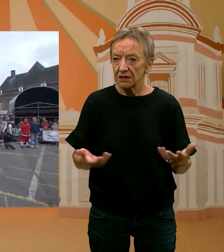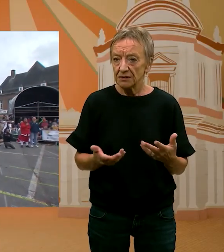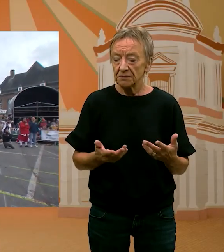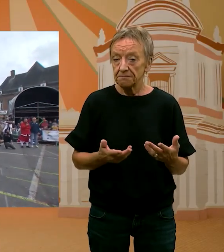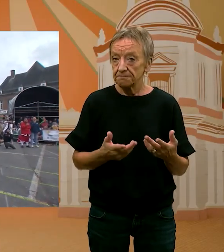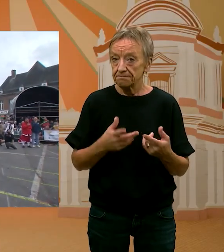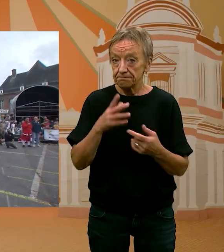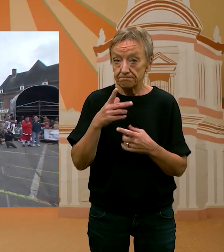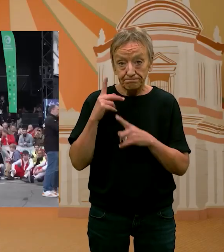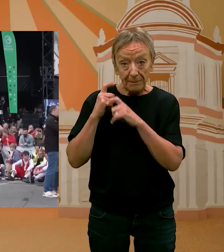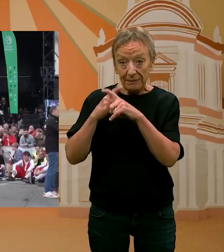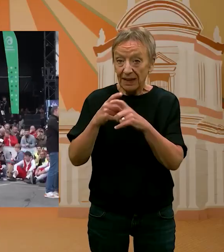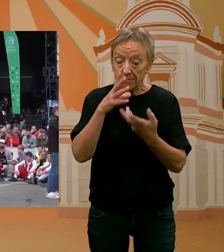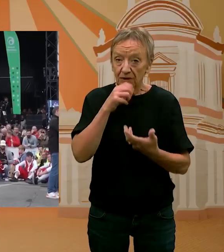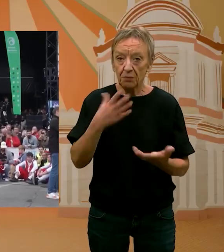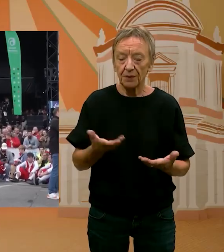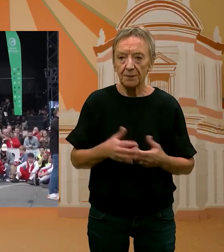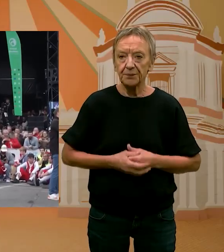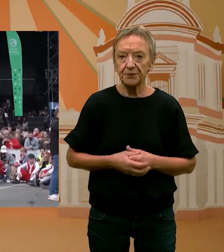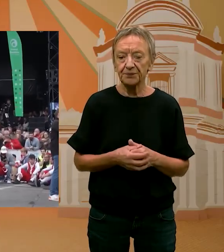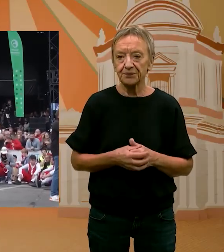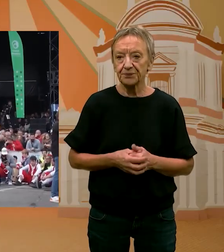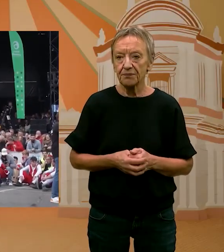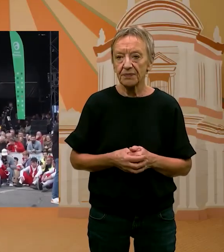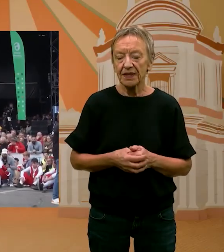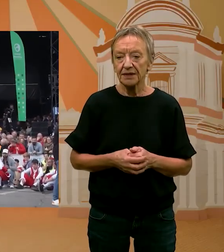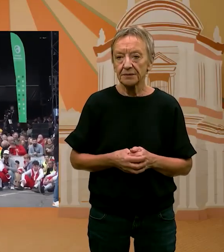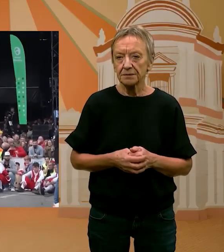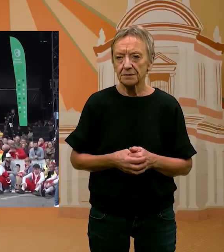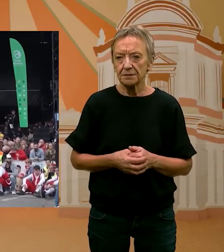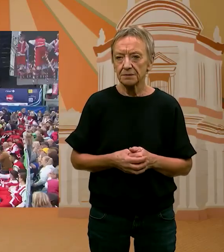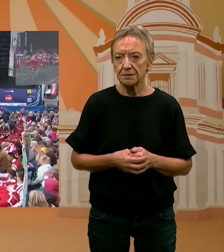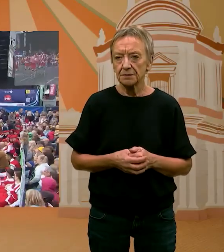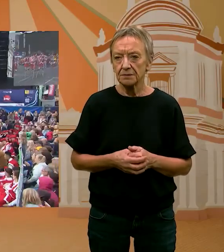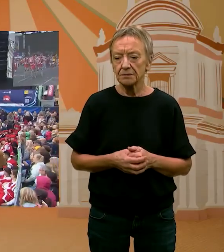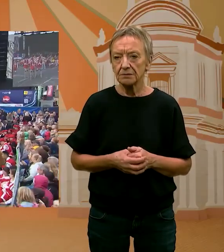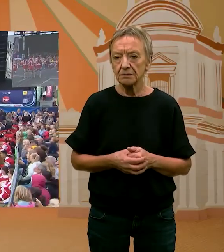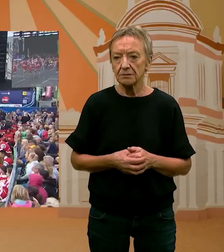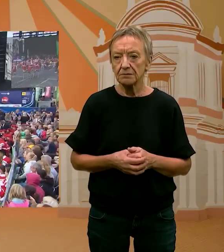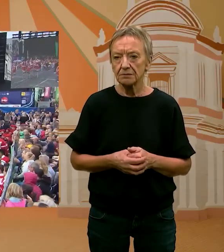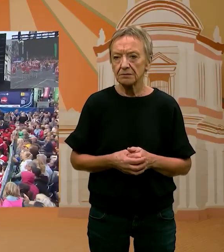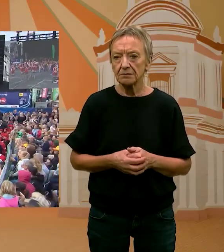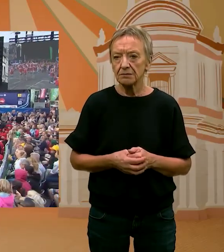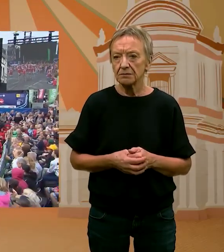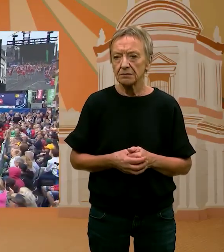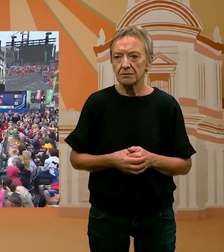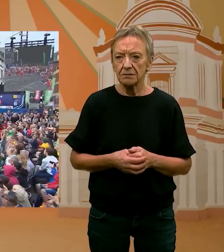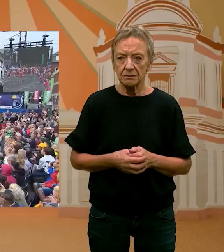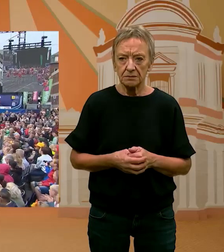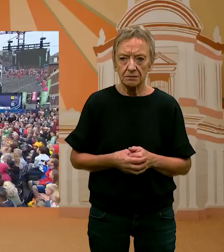Parce qu'aller au fond, ça ne sert à rien tout le temps. Il faut savoir trouver des bons temps. Et puis à un moment donné, quand on arrive au Boutato, les choix sont un peu plus